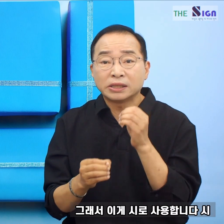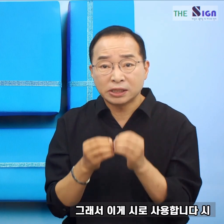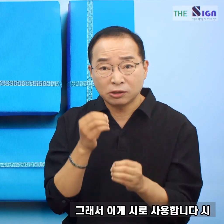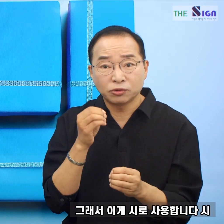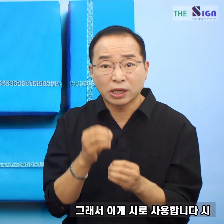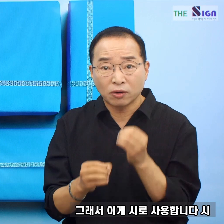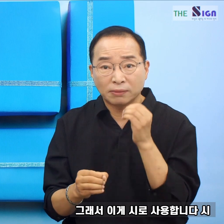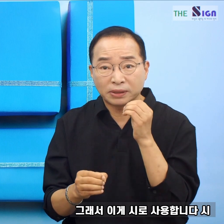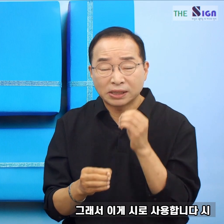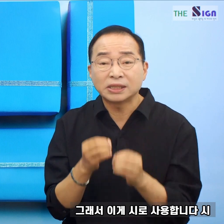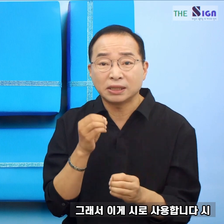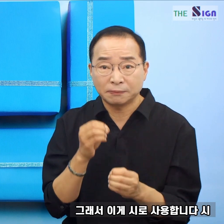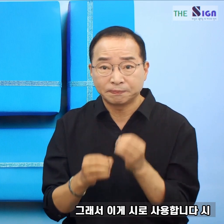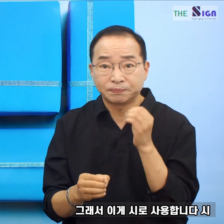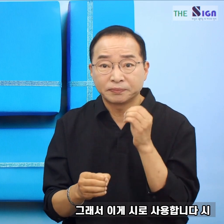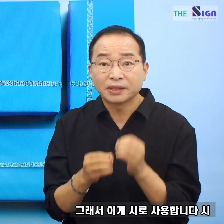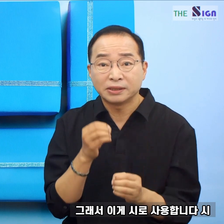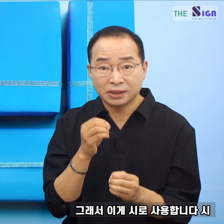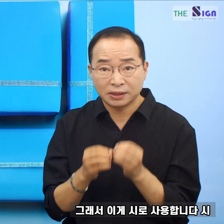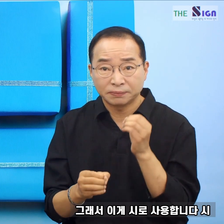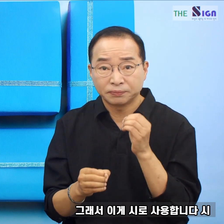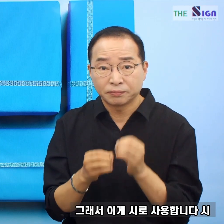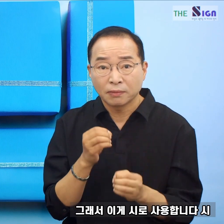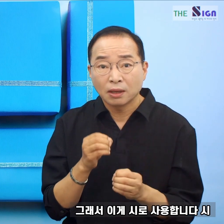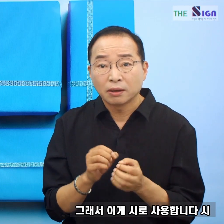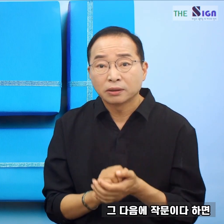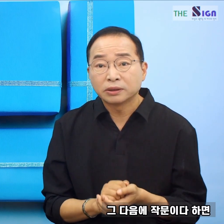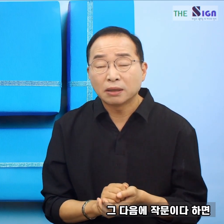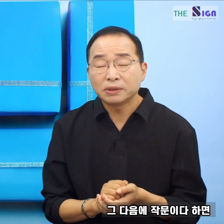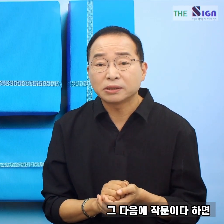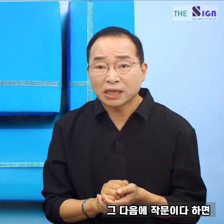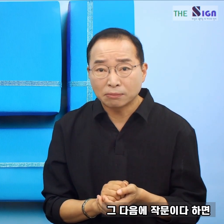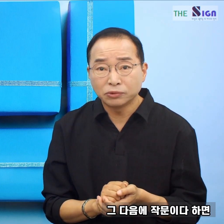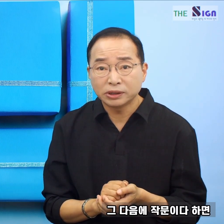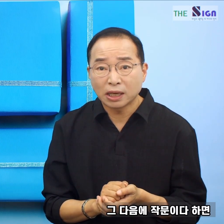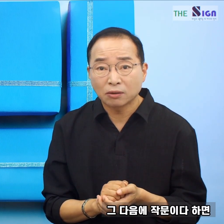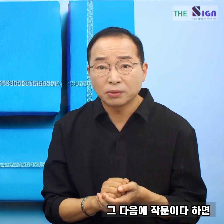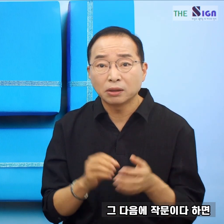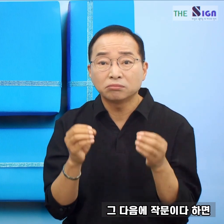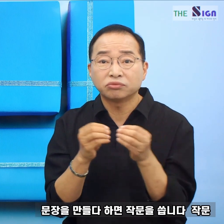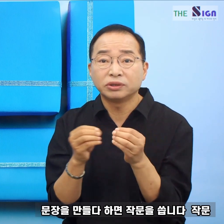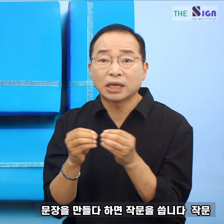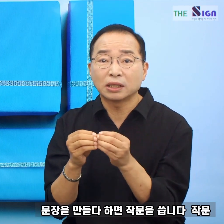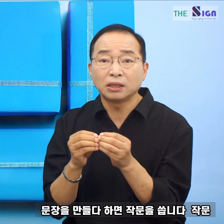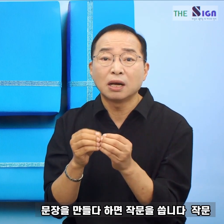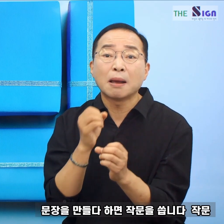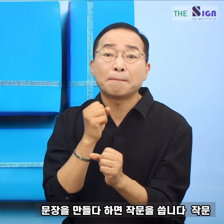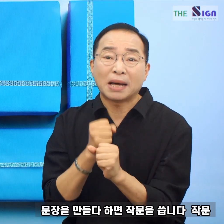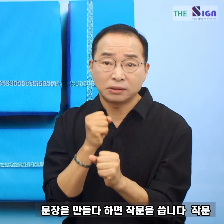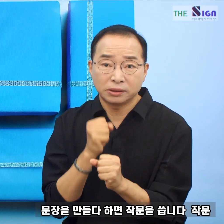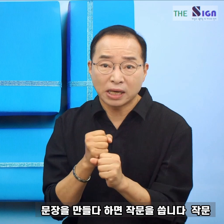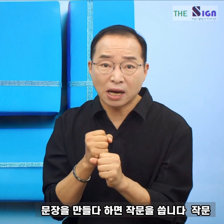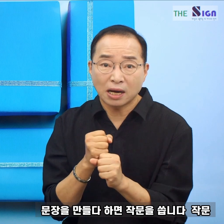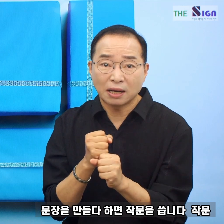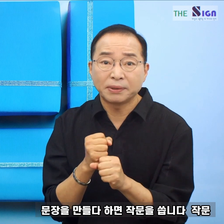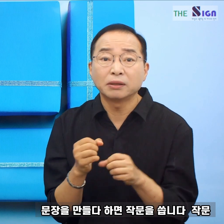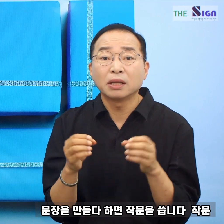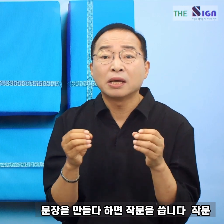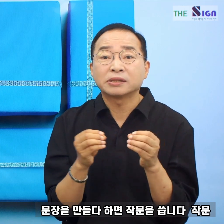시로 사용합니다. 시. 그 다음에 이제 장문이다 그러면 문장을 만들다 하면